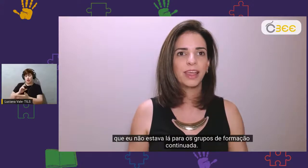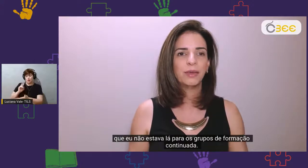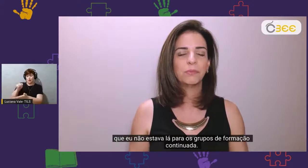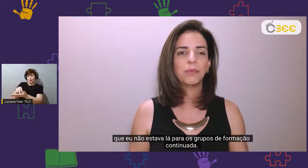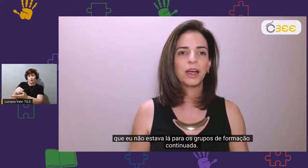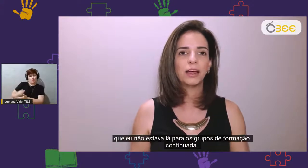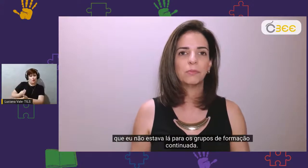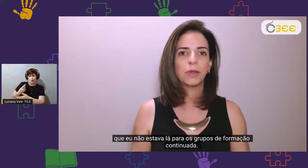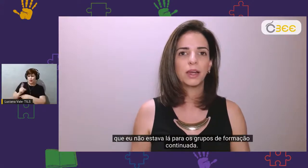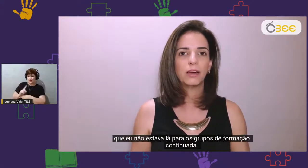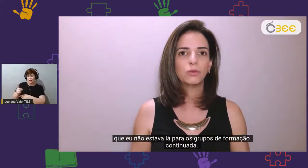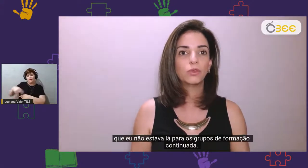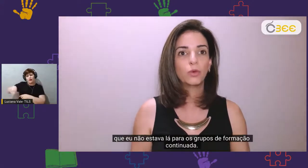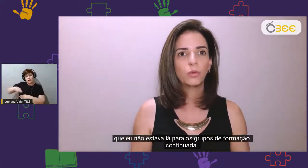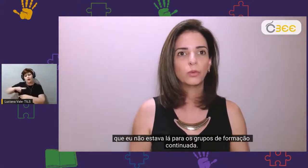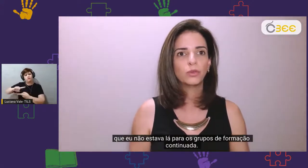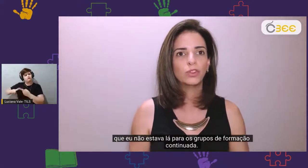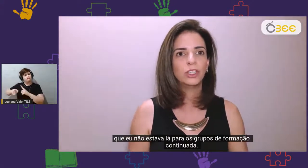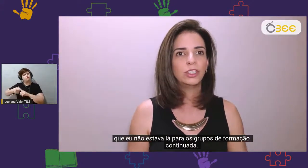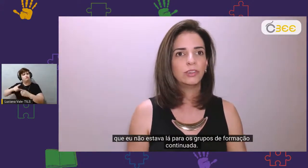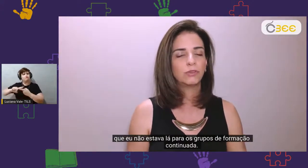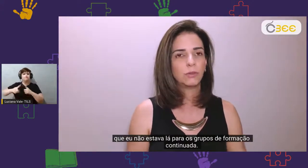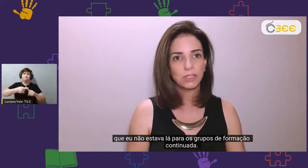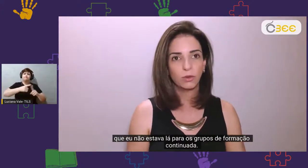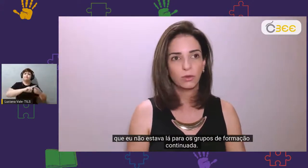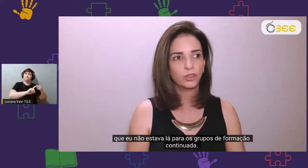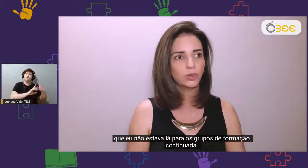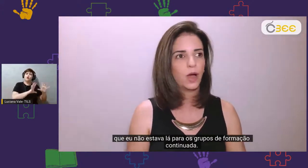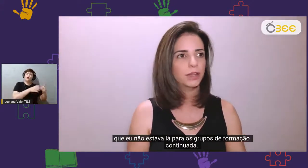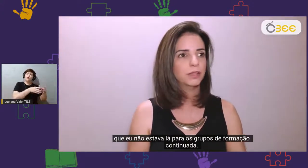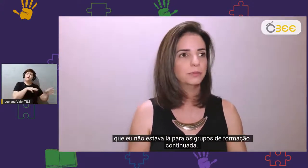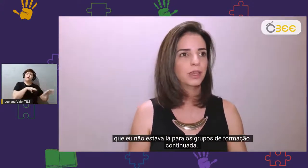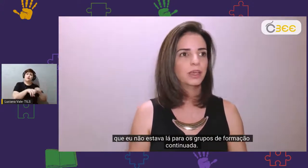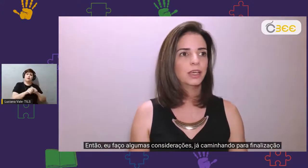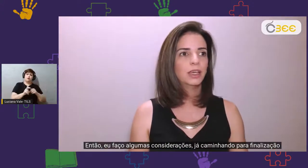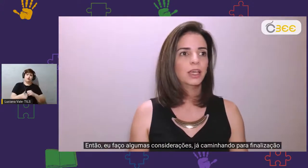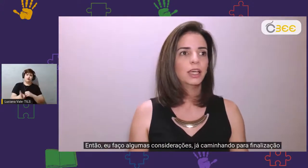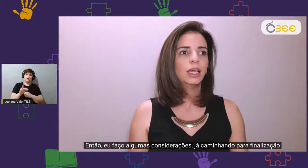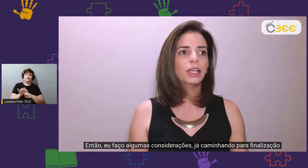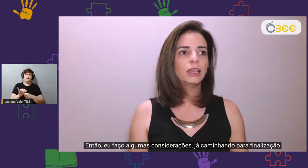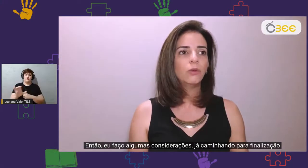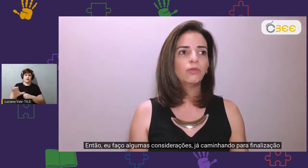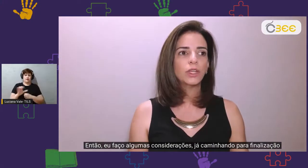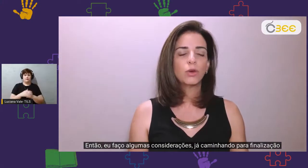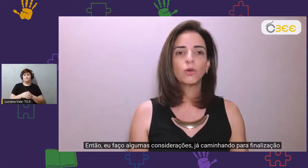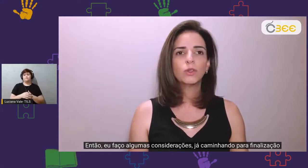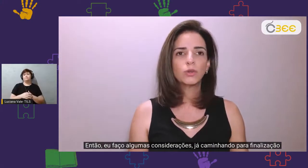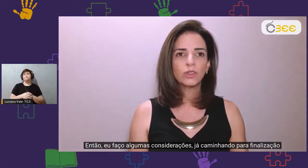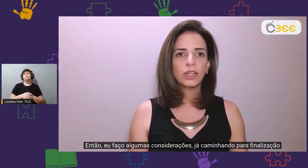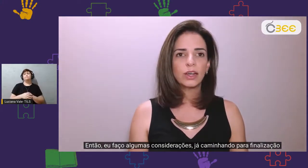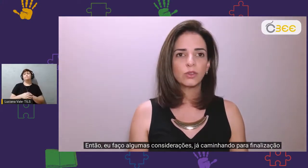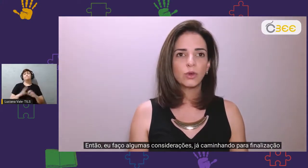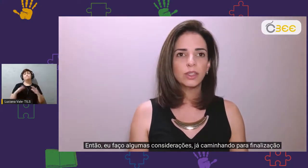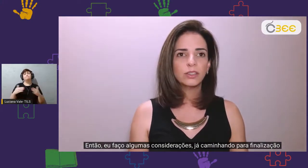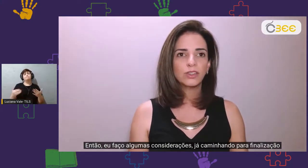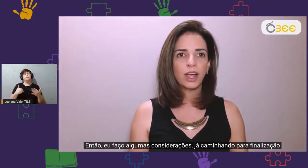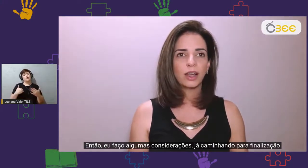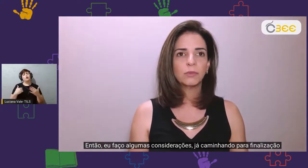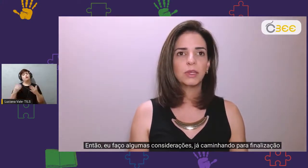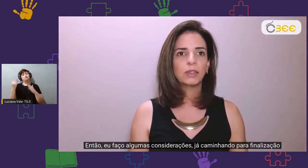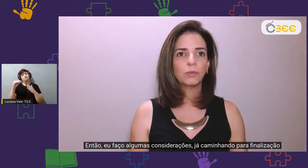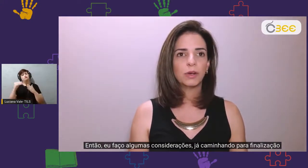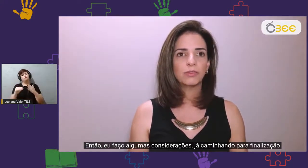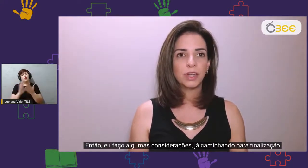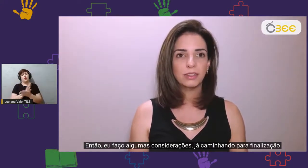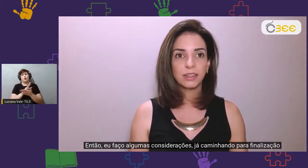lá, né, para os grupos de formação continuada. Então, eu faço algumas considerações,